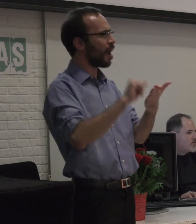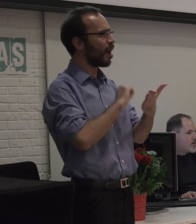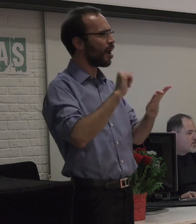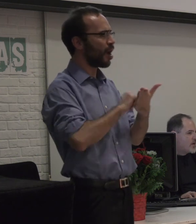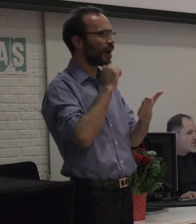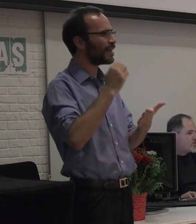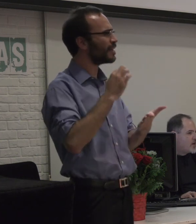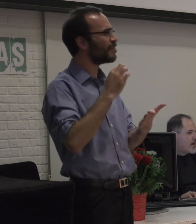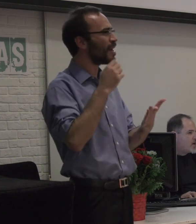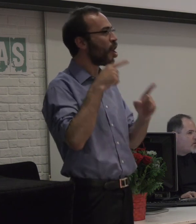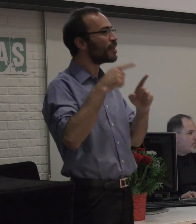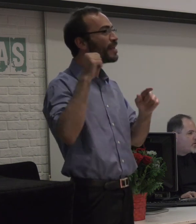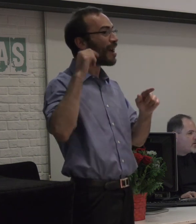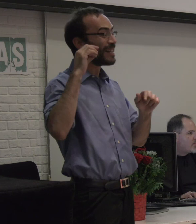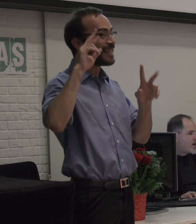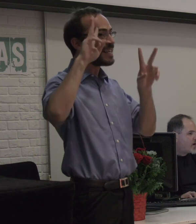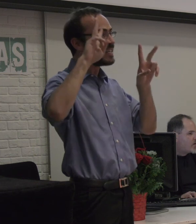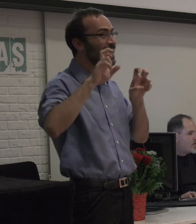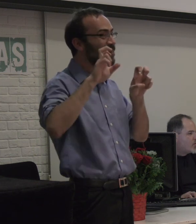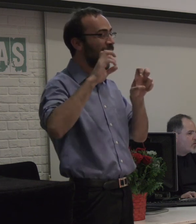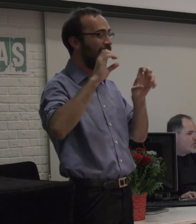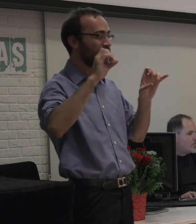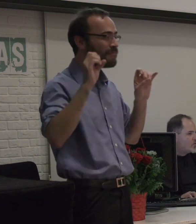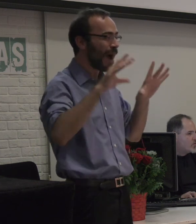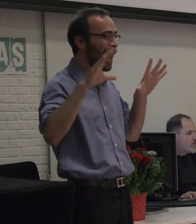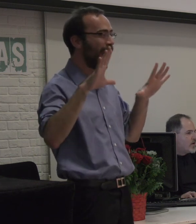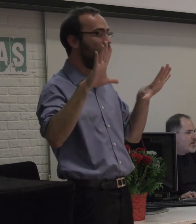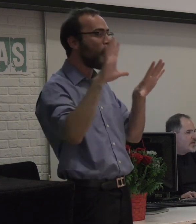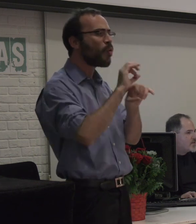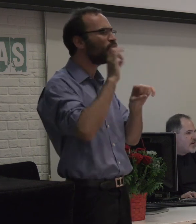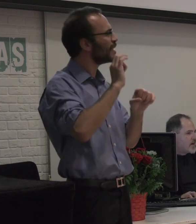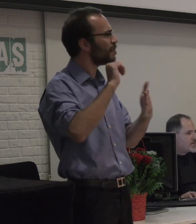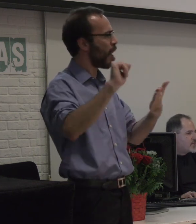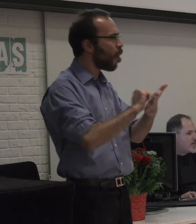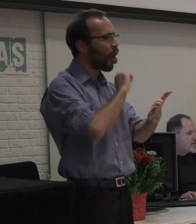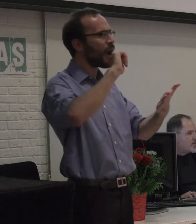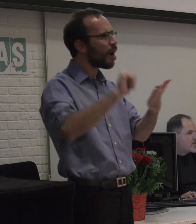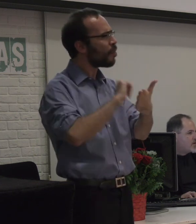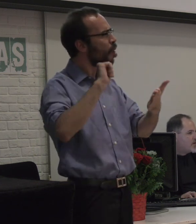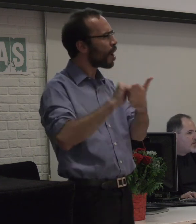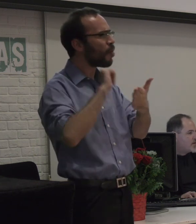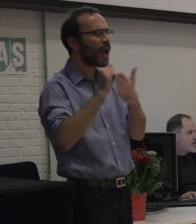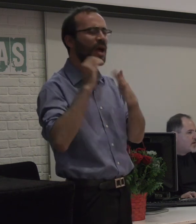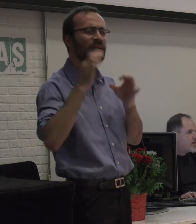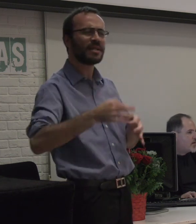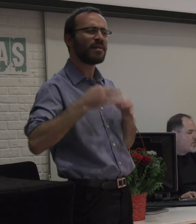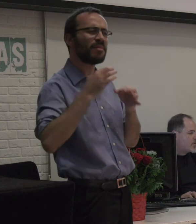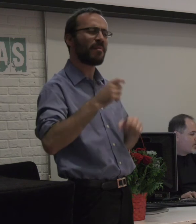de toda la historia el componente mágico u oculto. Y es que hasta bien entrado el siglo XX, por ejemplo,